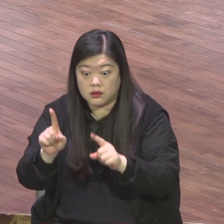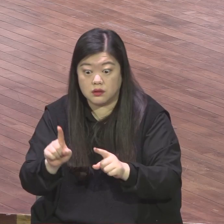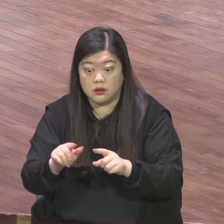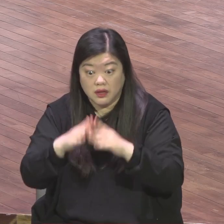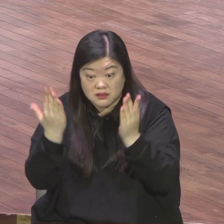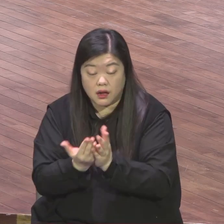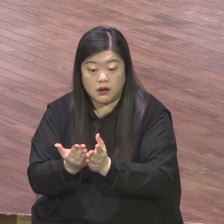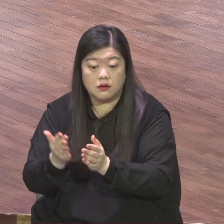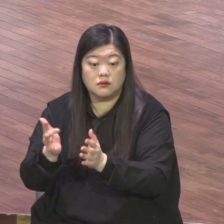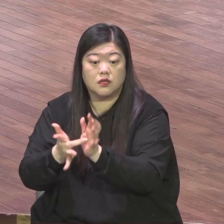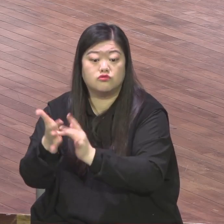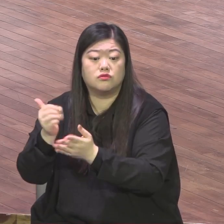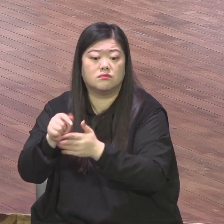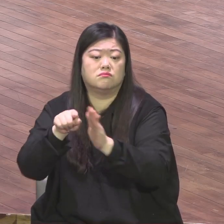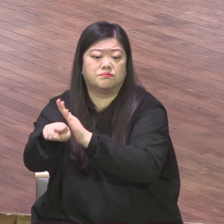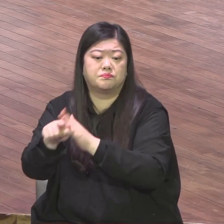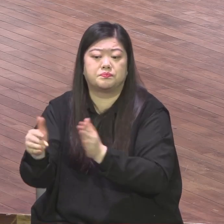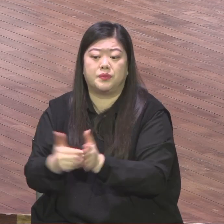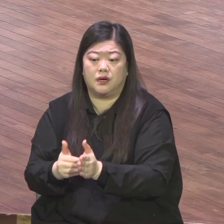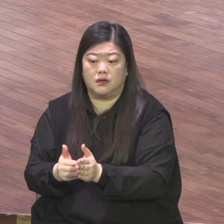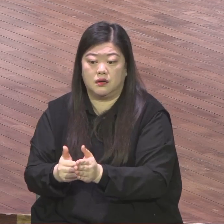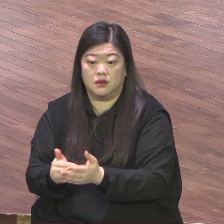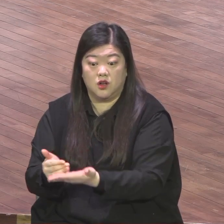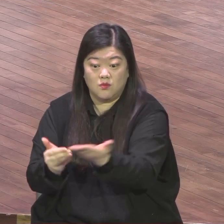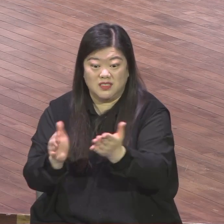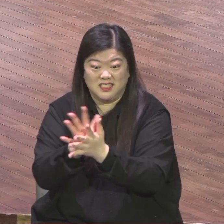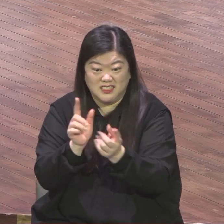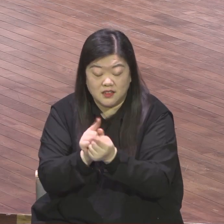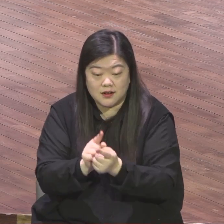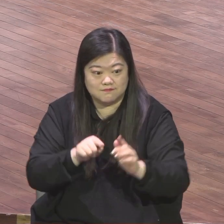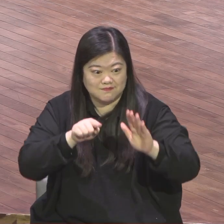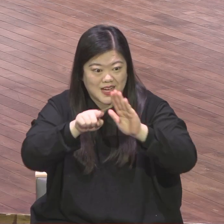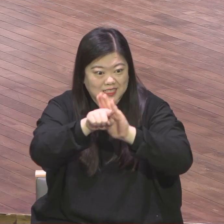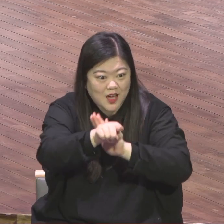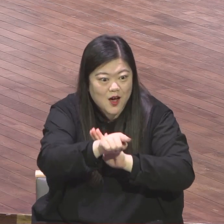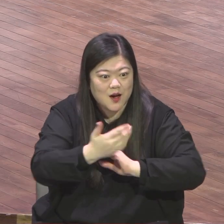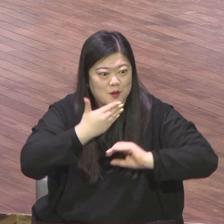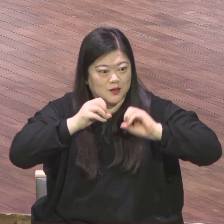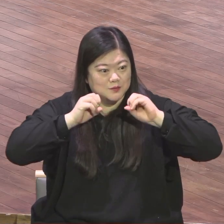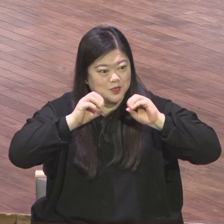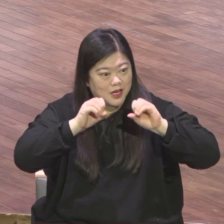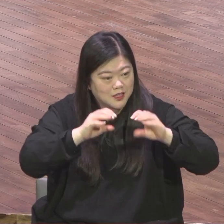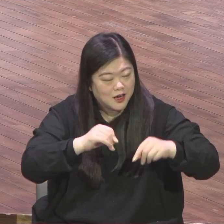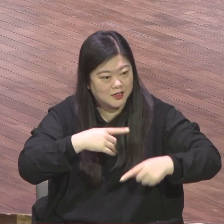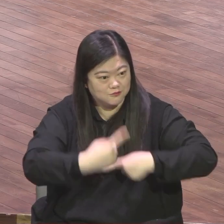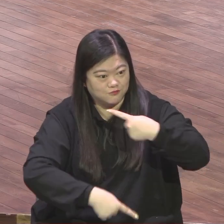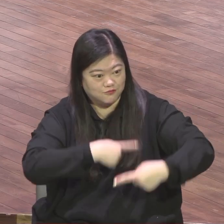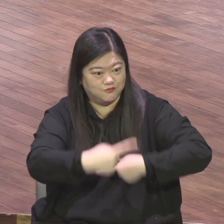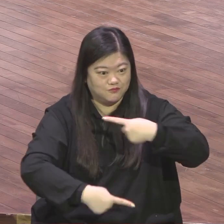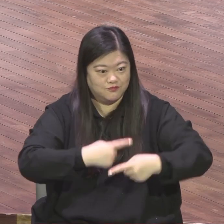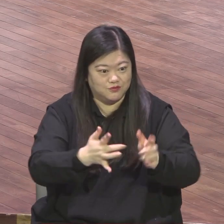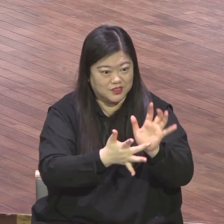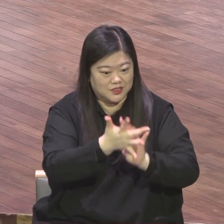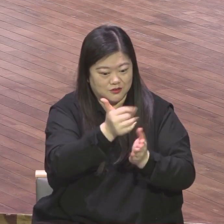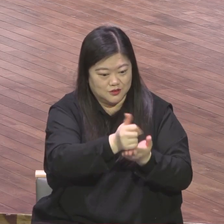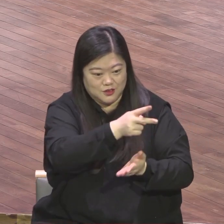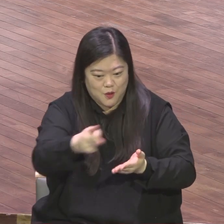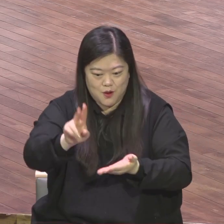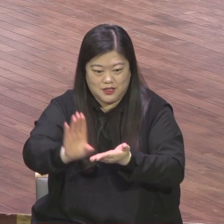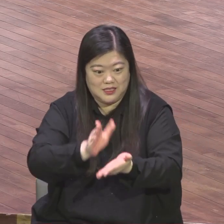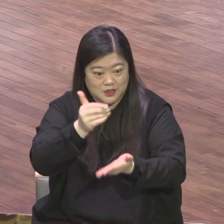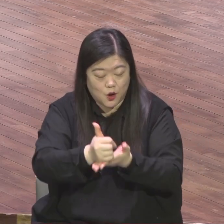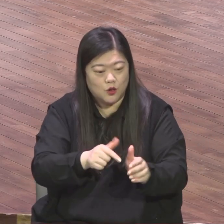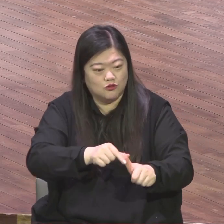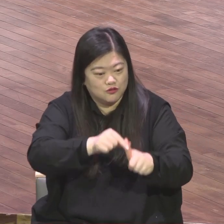현장 가본 적 있어요? 현장에 가서 불신자에게 예수가 그리스도십니다.